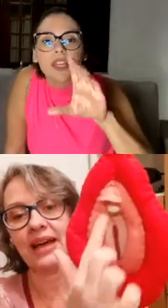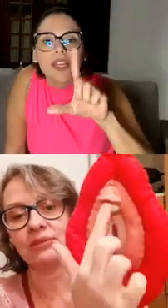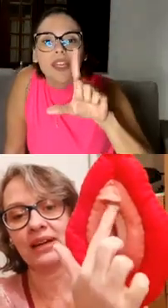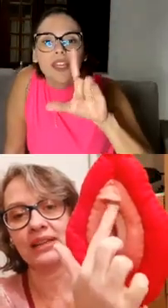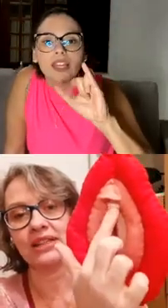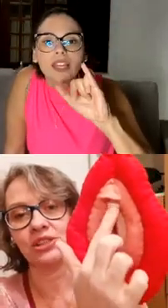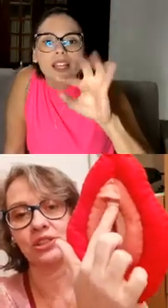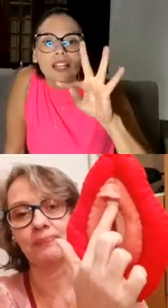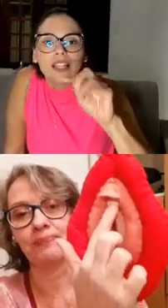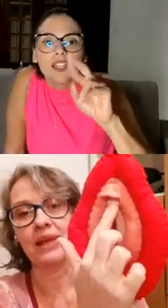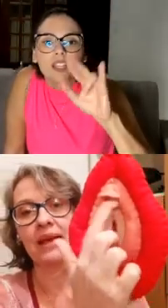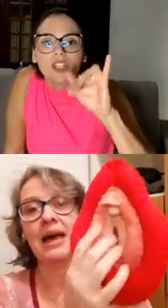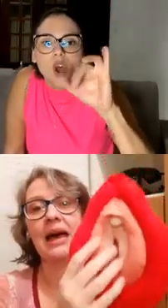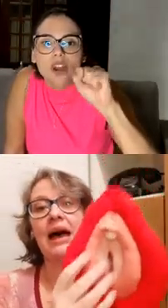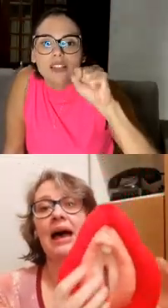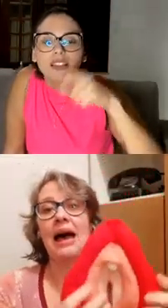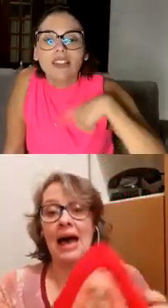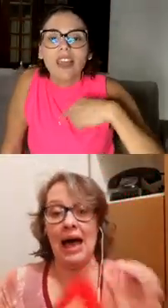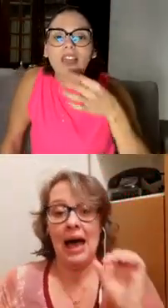Certo? A glande.